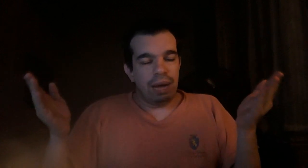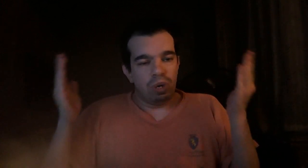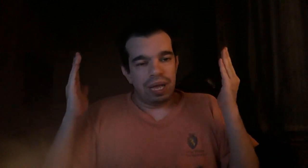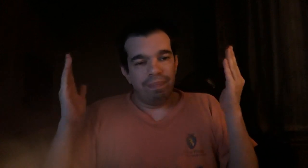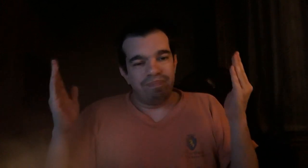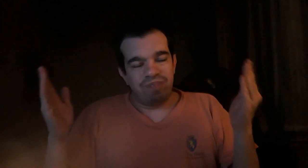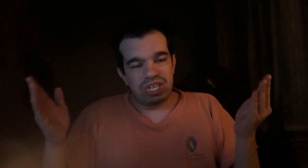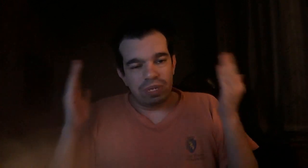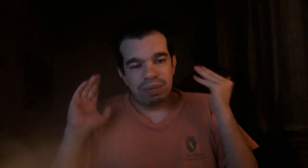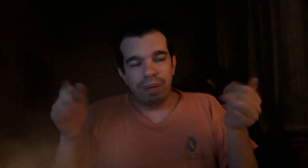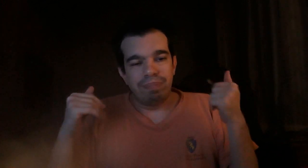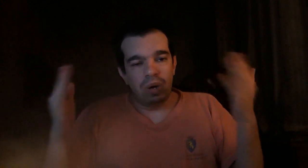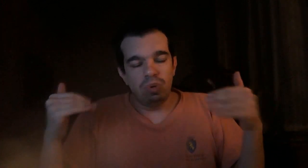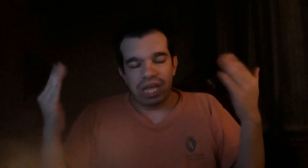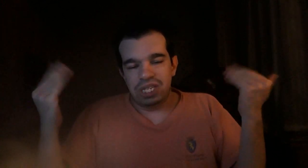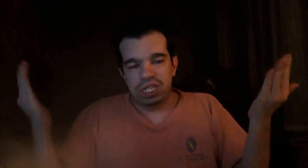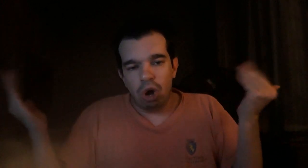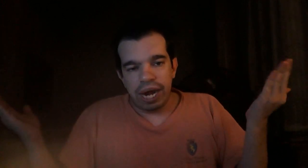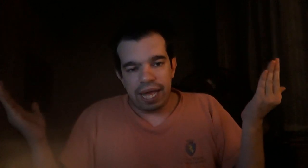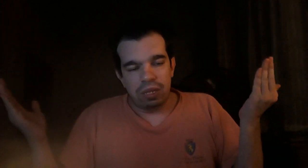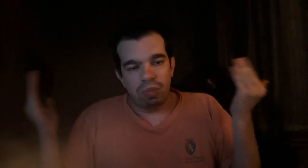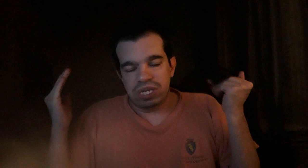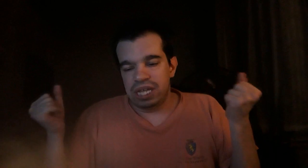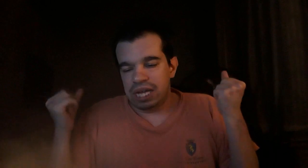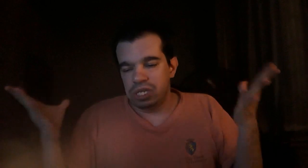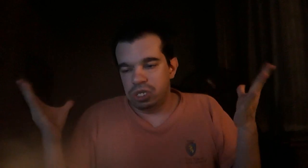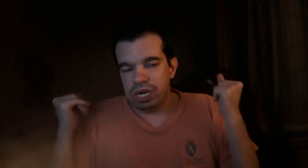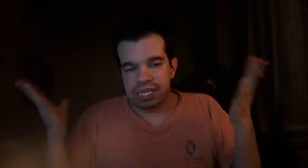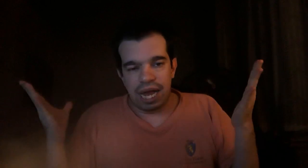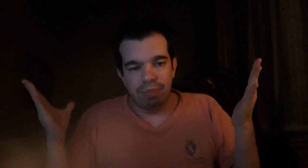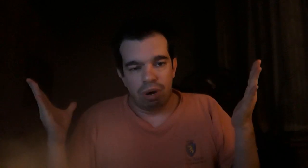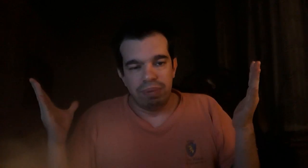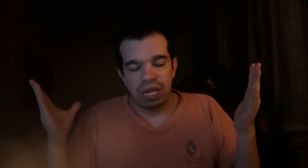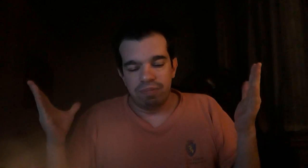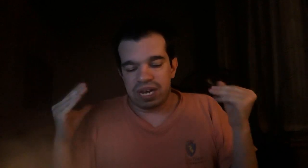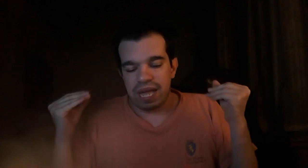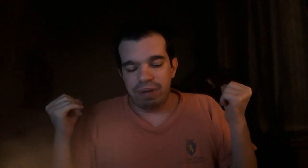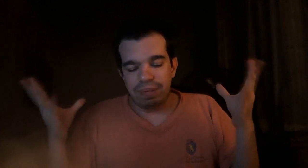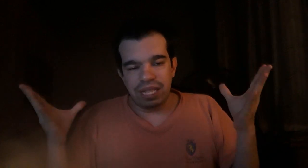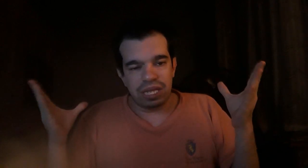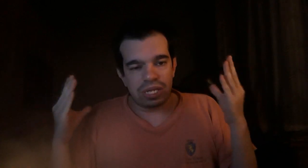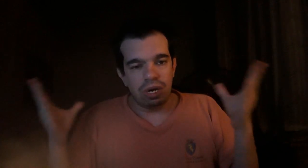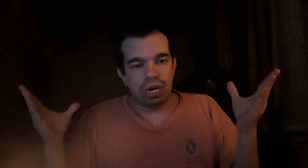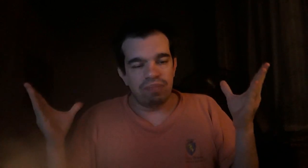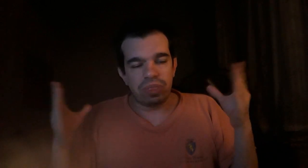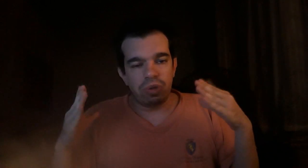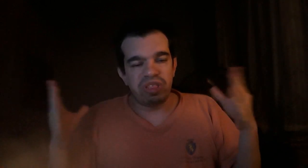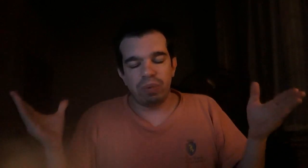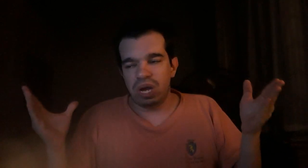ripariamo e facciamo sempre manutenzione di questi ascensori e scale mobili, perché veramente se no non andiamo da